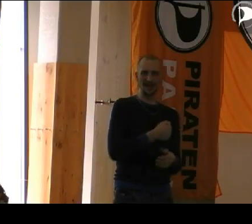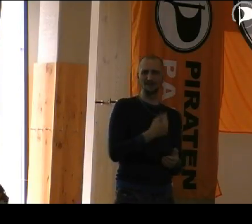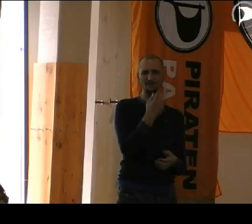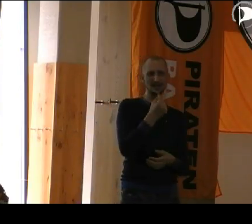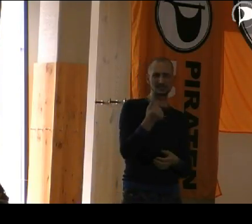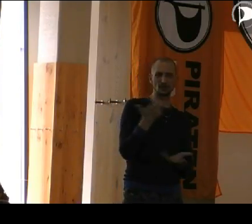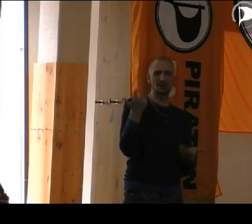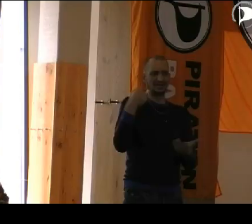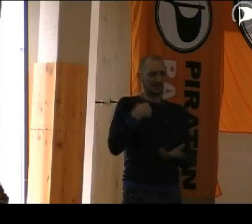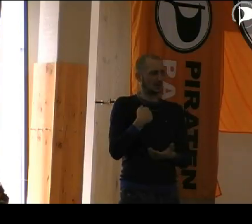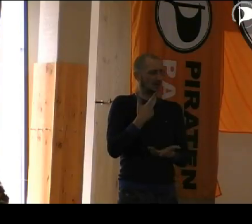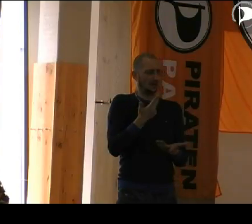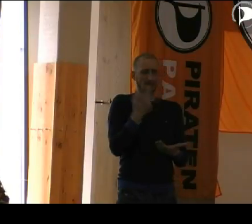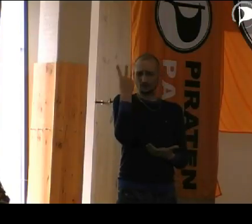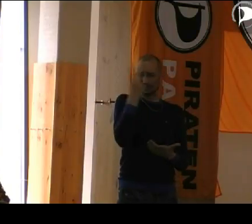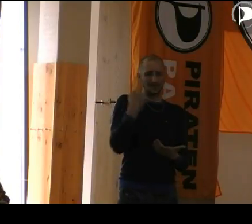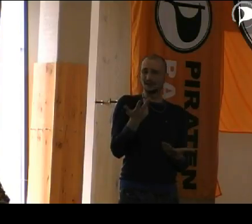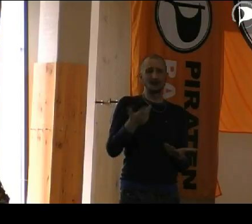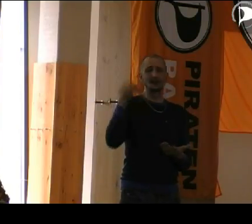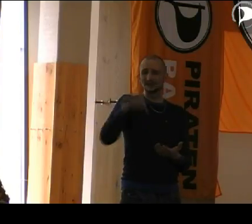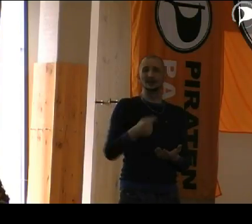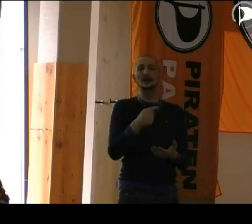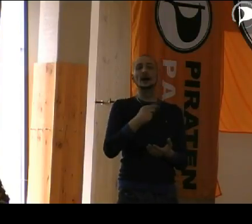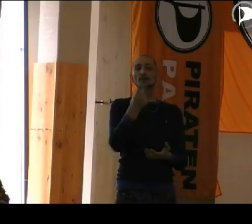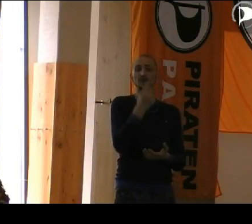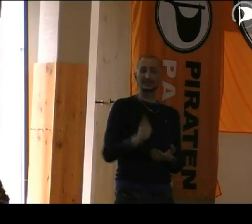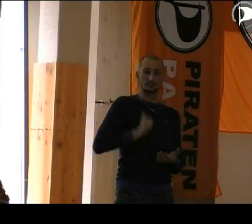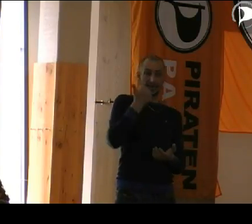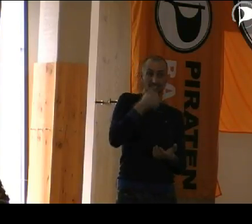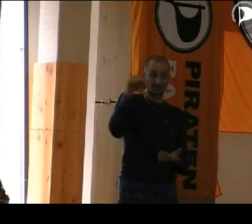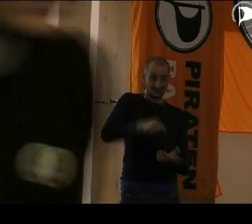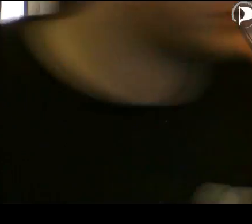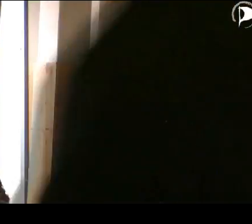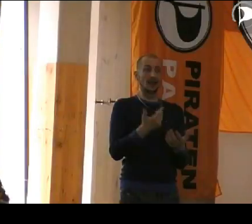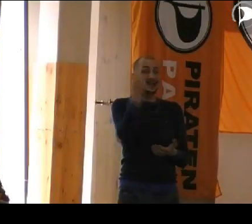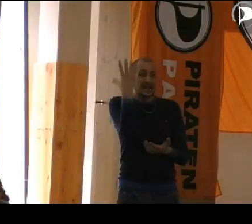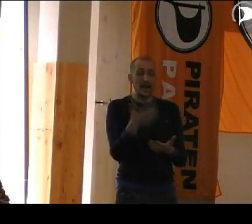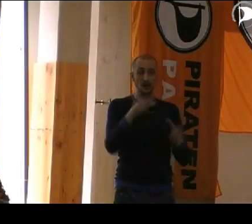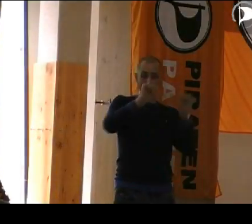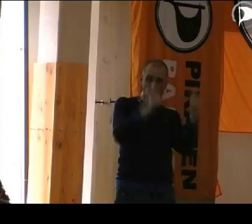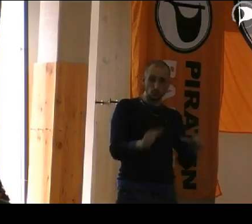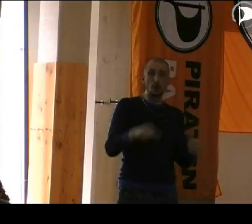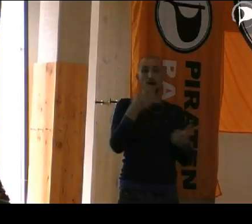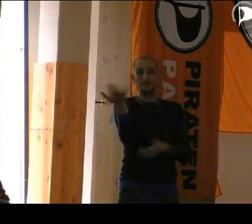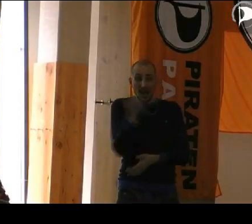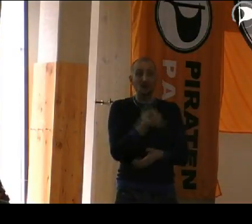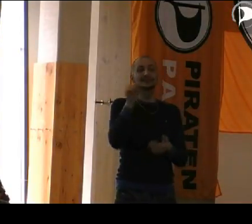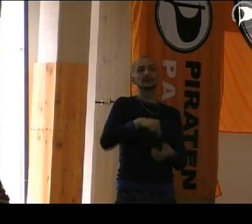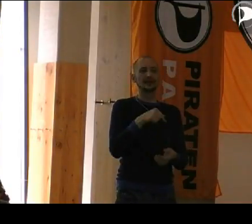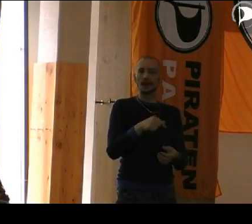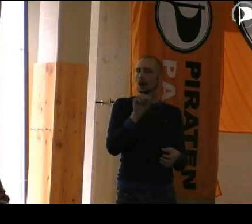ich nicht nachvollziehen der schatzmeister brauche aber eine ganz klare rechten regel hierzu zahlen muss sonst kann seine aufgabe nicht ausführen